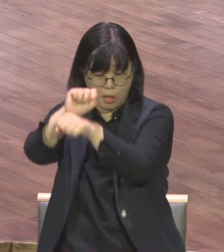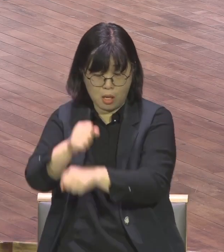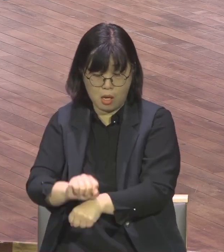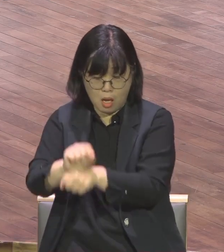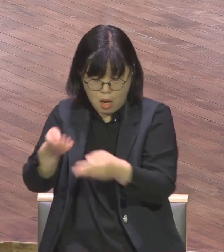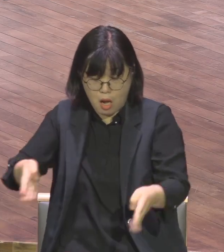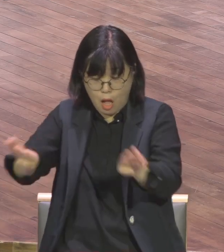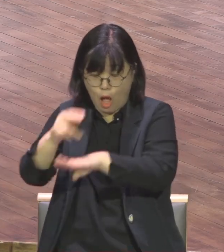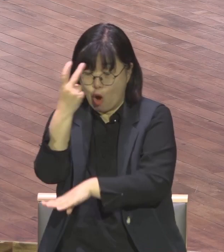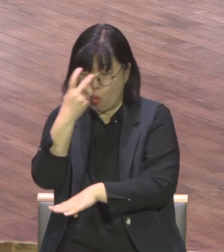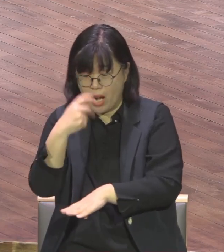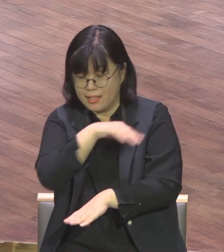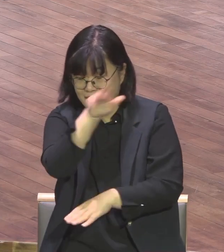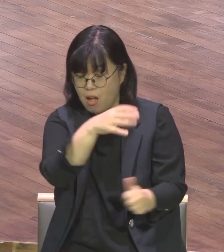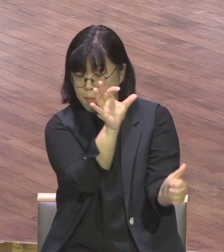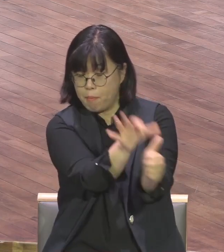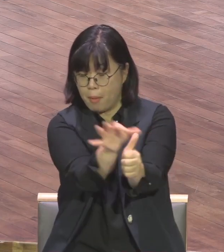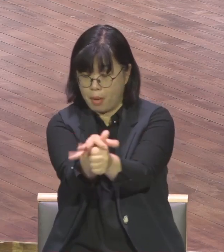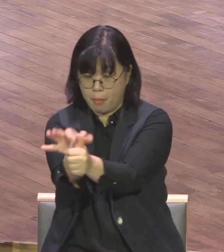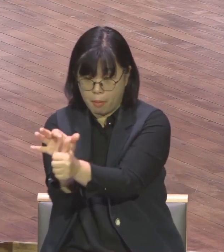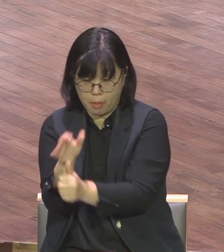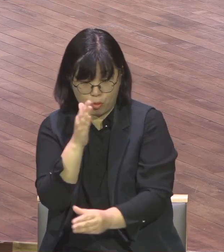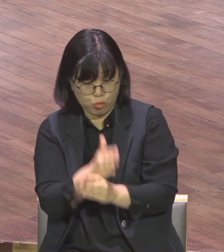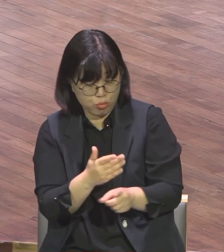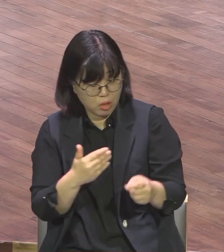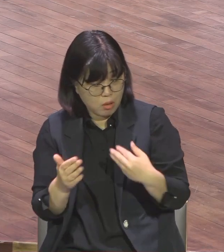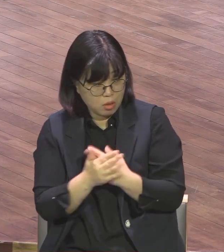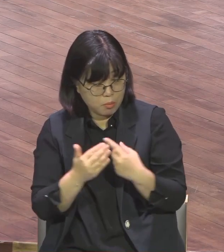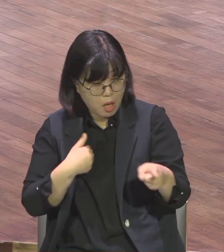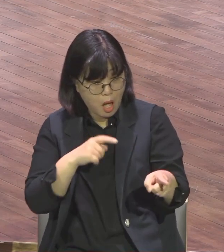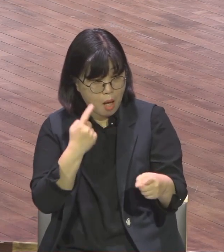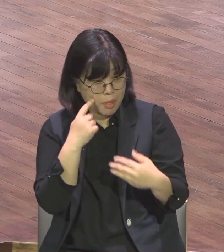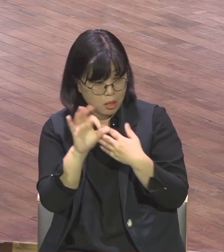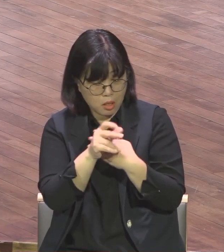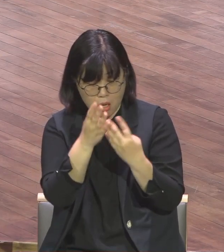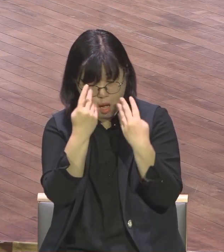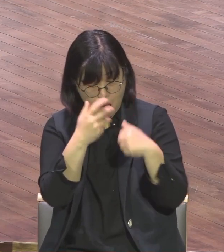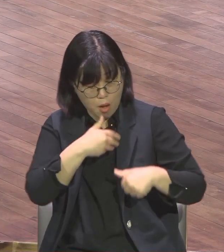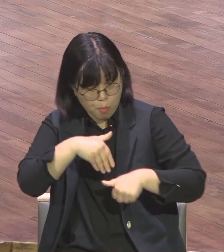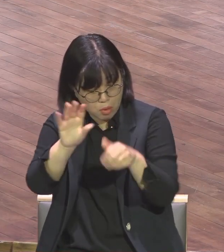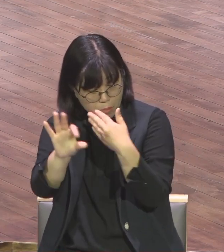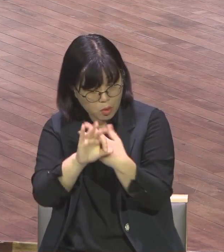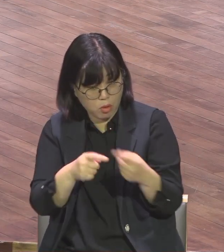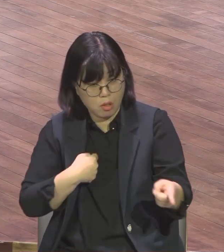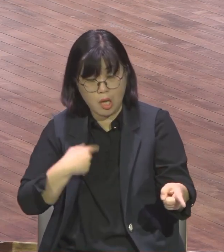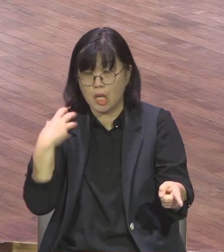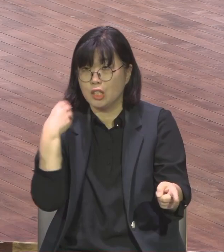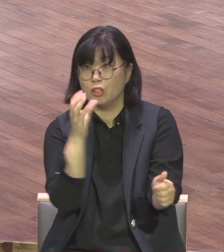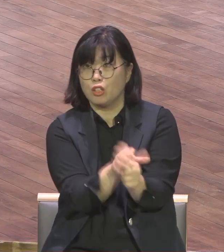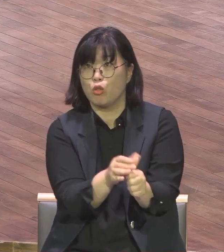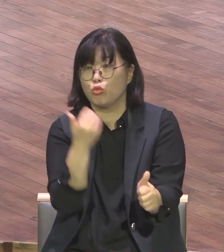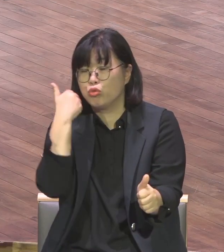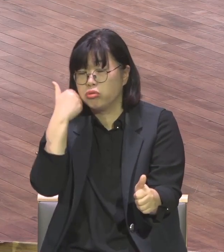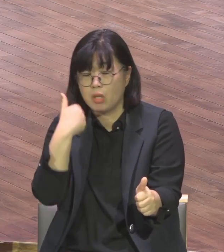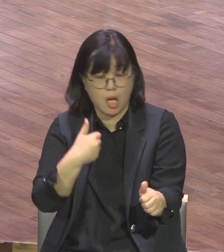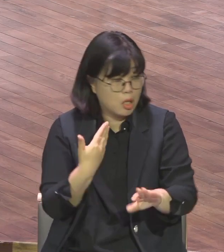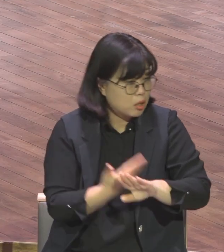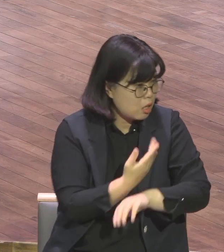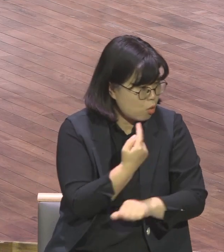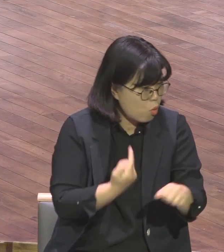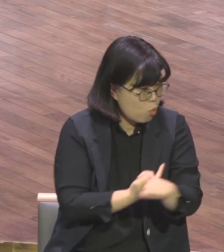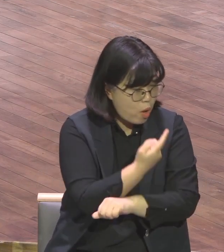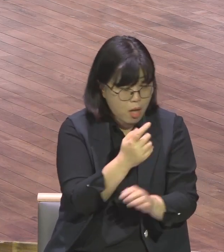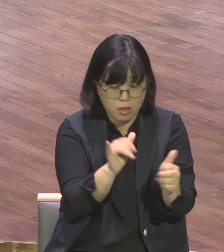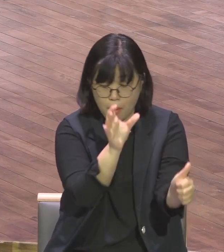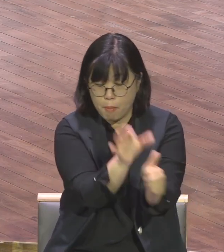되는데 이거 할 수가 없는 거예요. 이것들 그래 이런 꽃갱이 자루 이런 거 있어요.